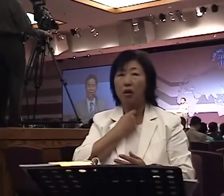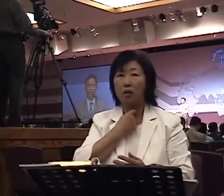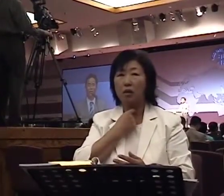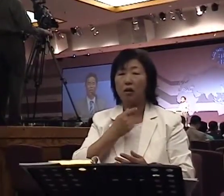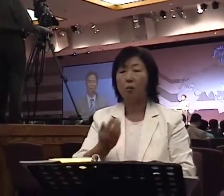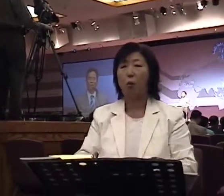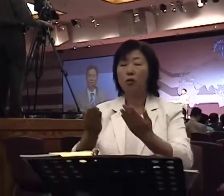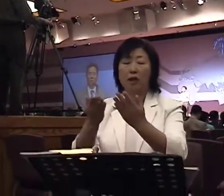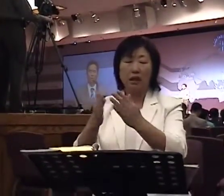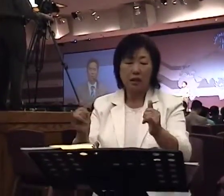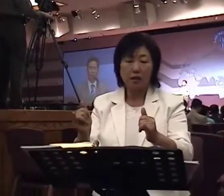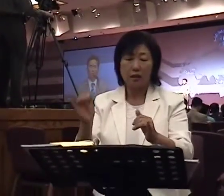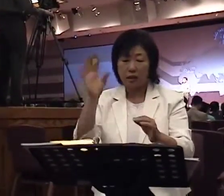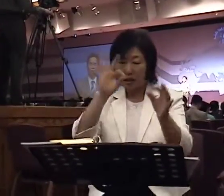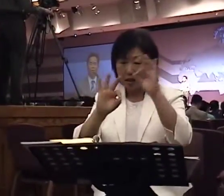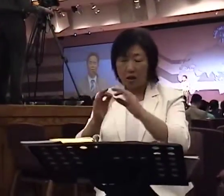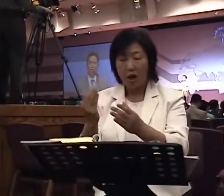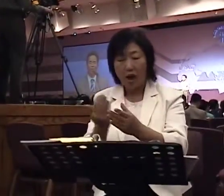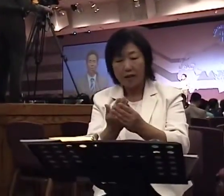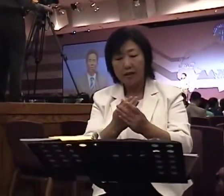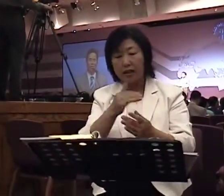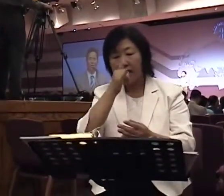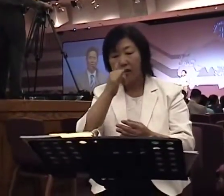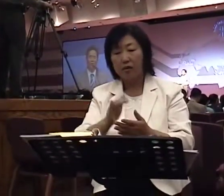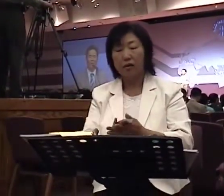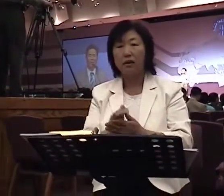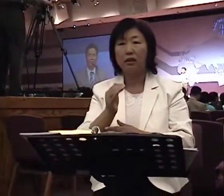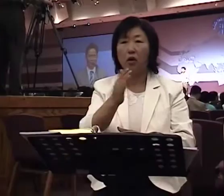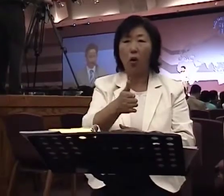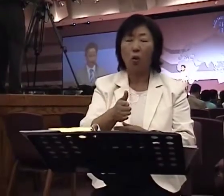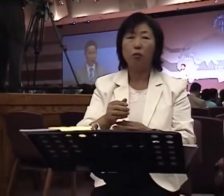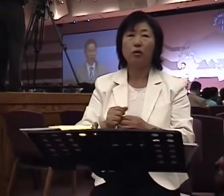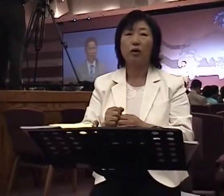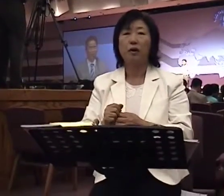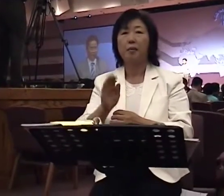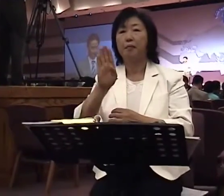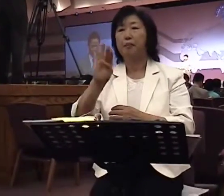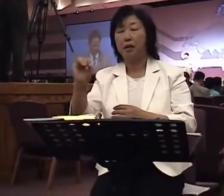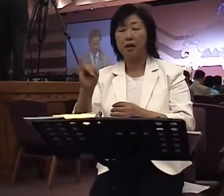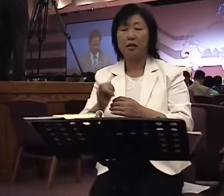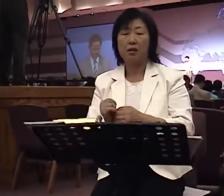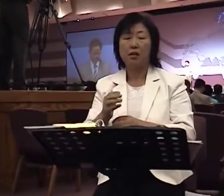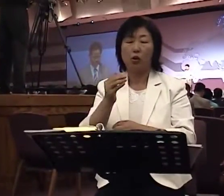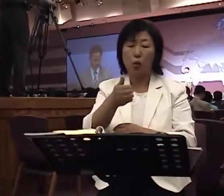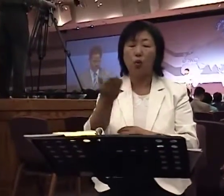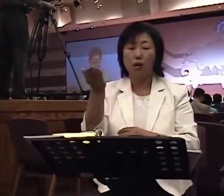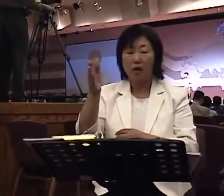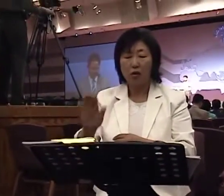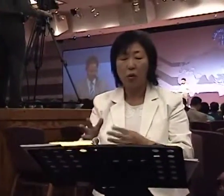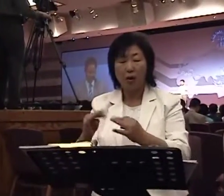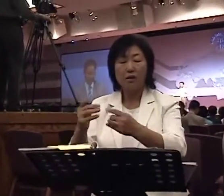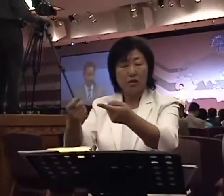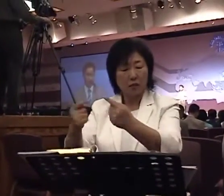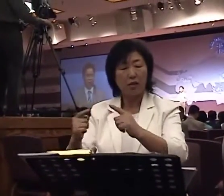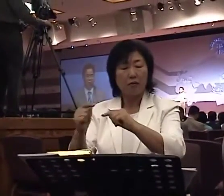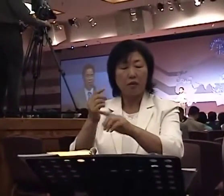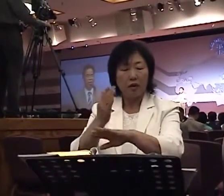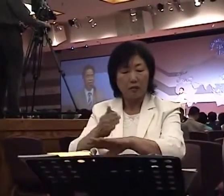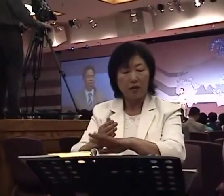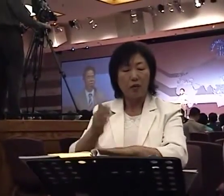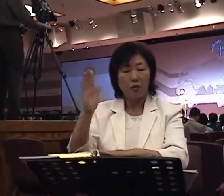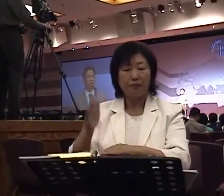안내지가 있는데요. 한번 보시고 전공 분야 혹은 비전공이라도 많이 참여해 주시면